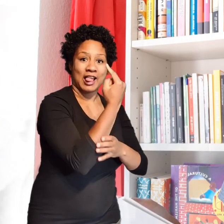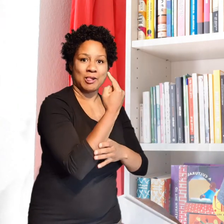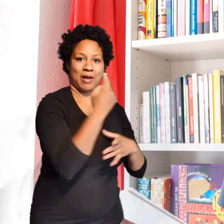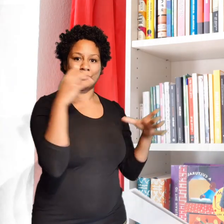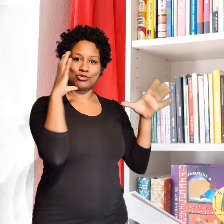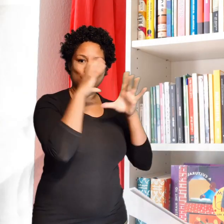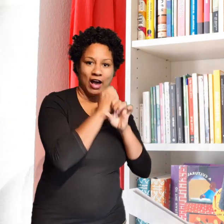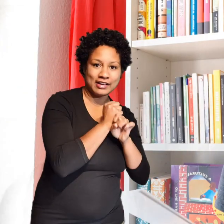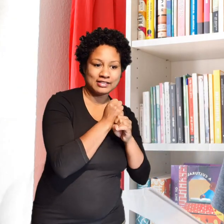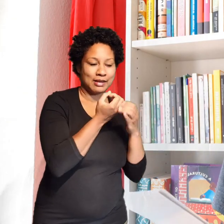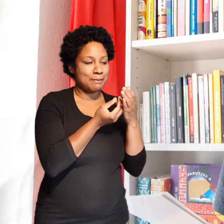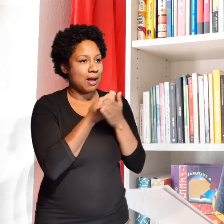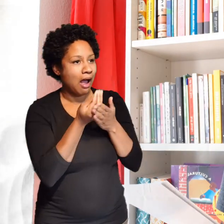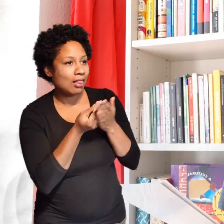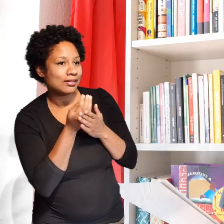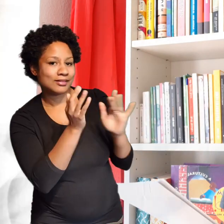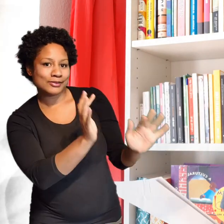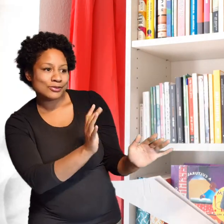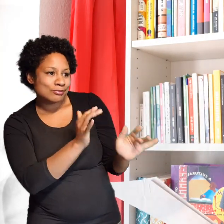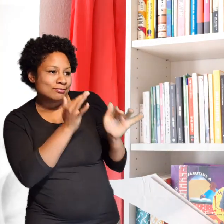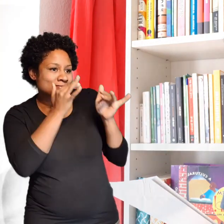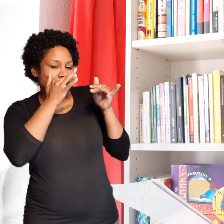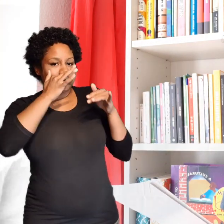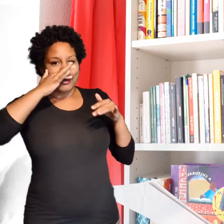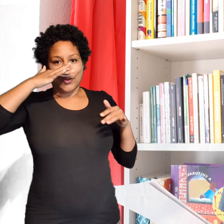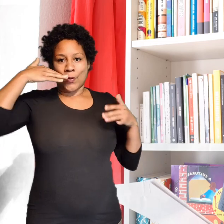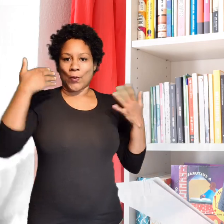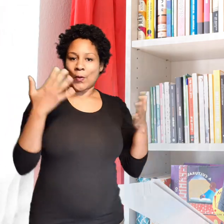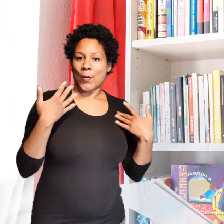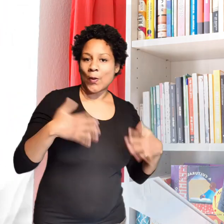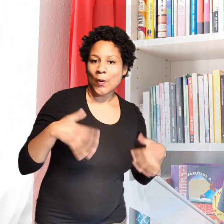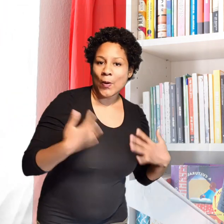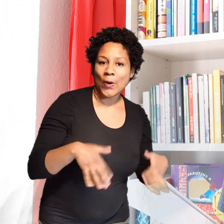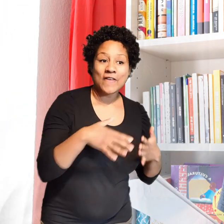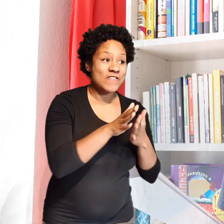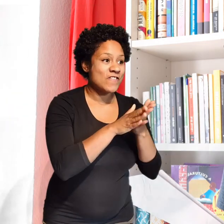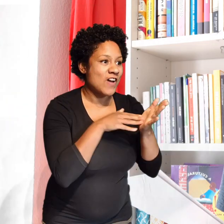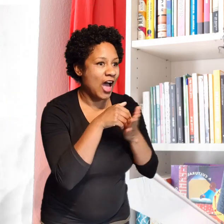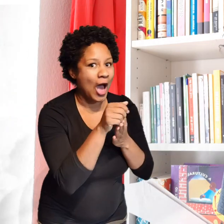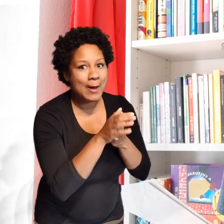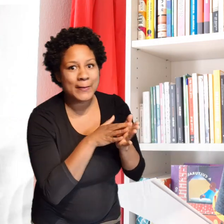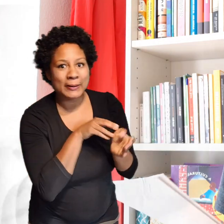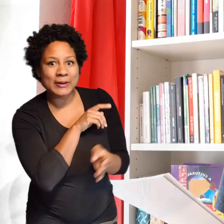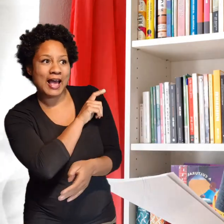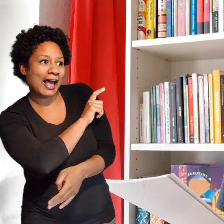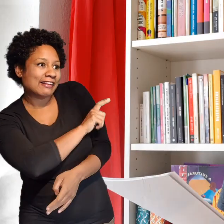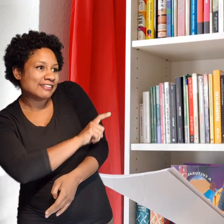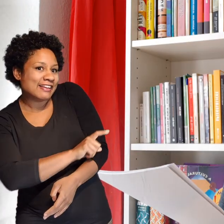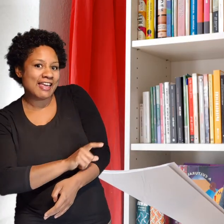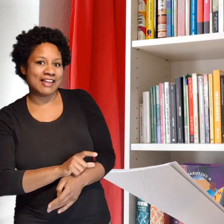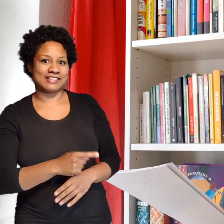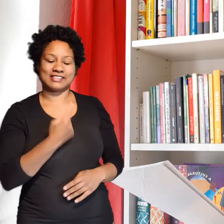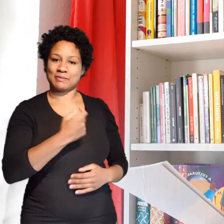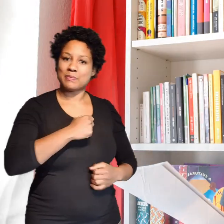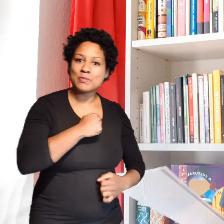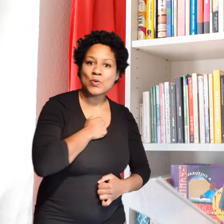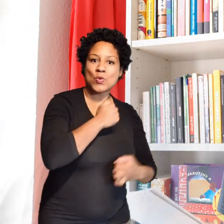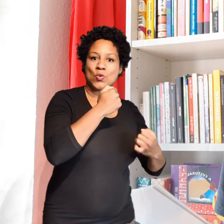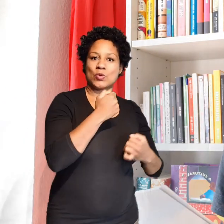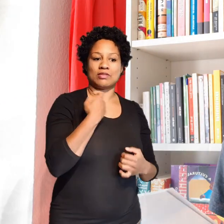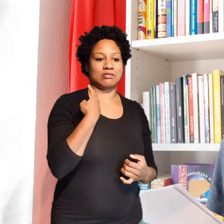erzählen, von ihren Duftnoten und Farbtönen, ihrer Resilienz und ihrem Großmut,